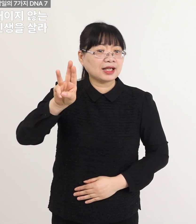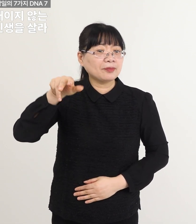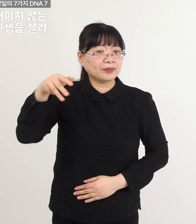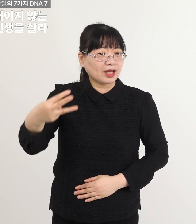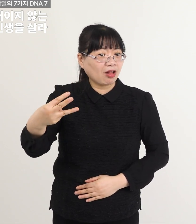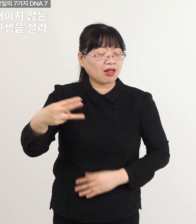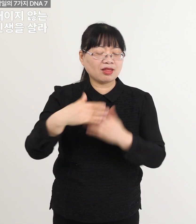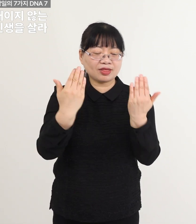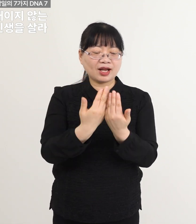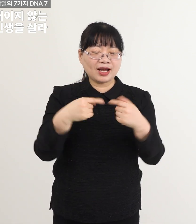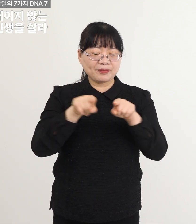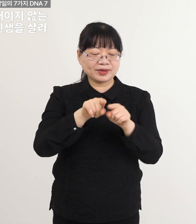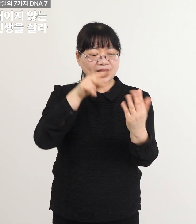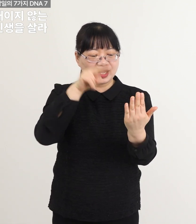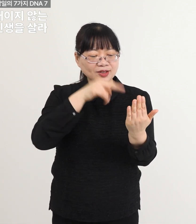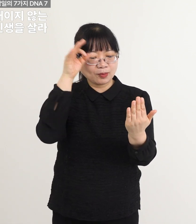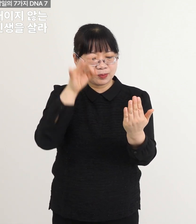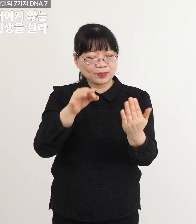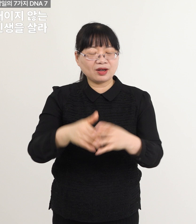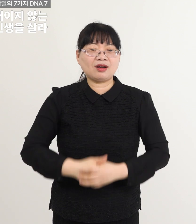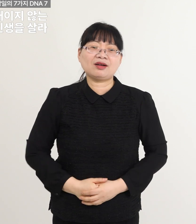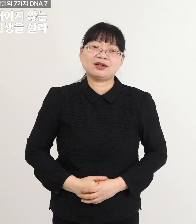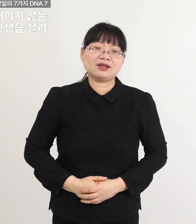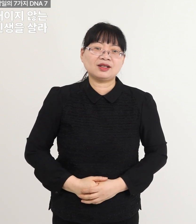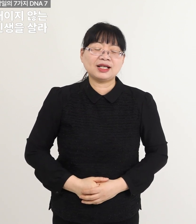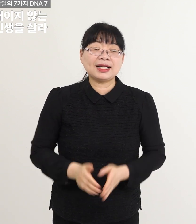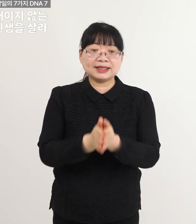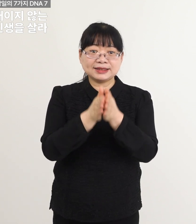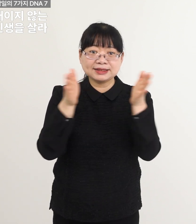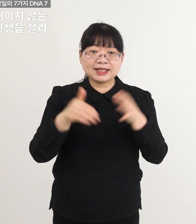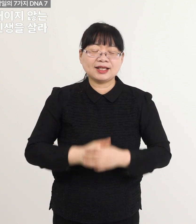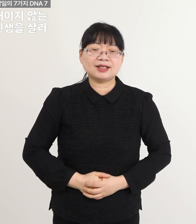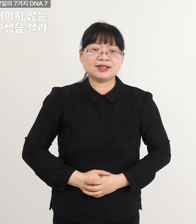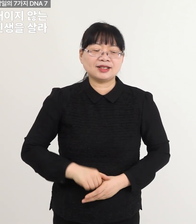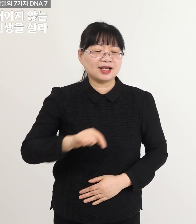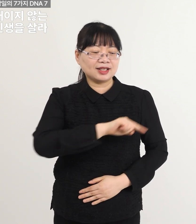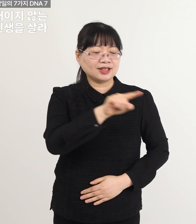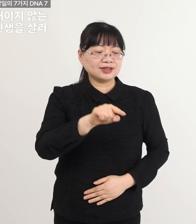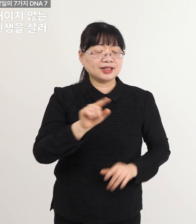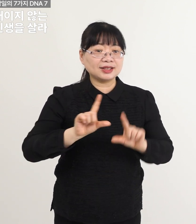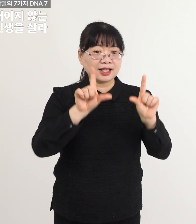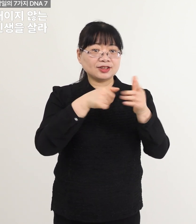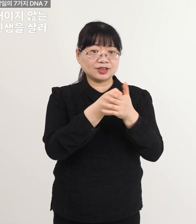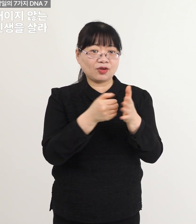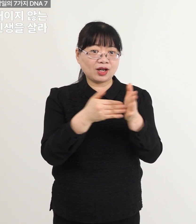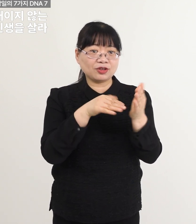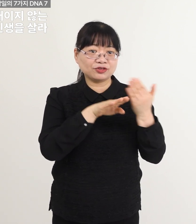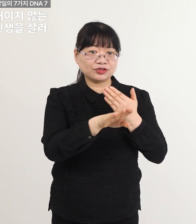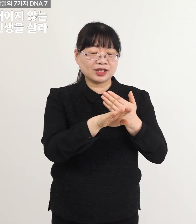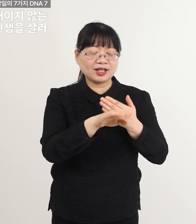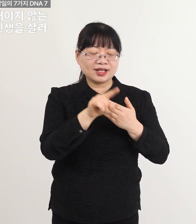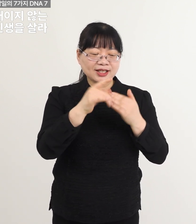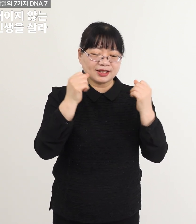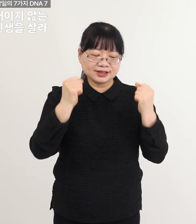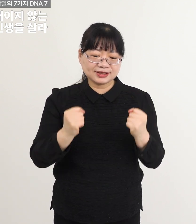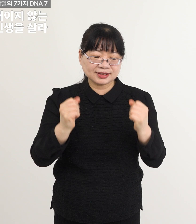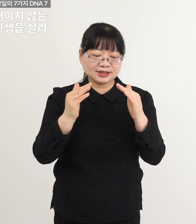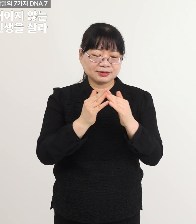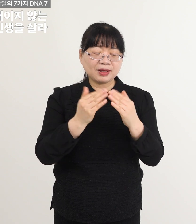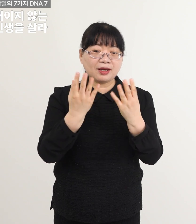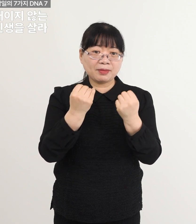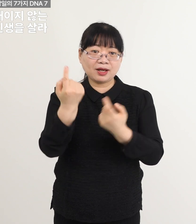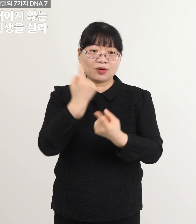23절을 전체가 한번 같이 읽어보십시다. 시작. 그들이 날짜를 정하고 그가 유숙하는 집에 많이